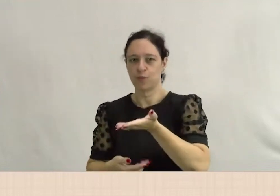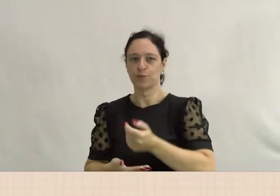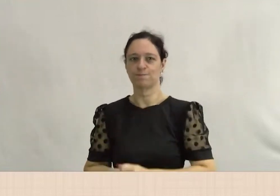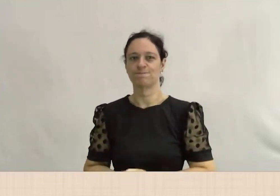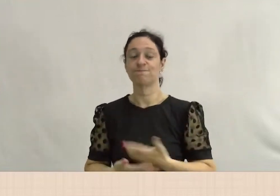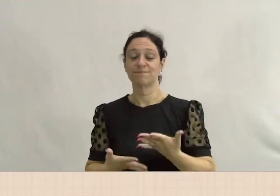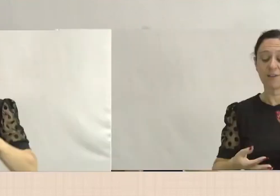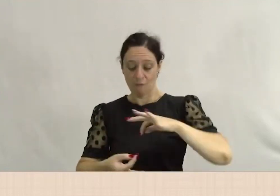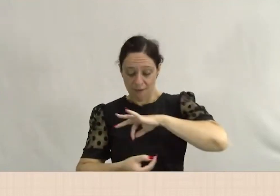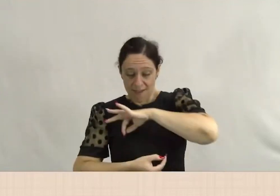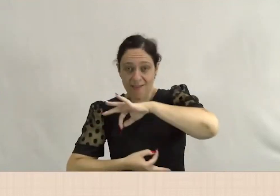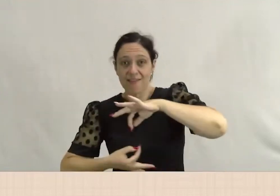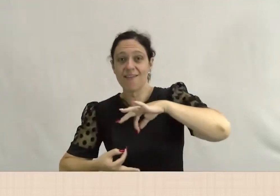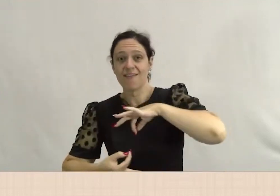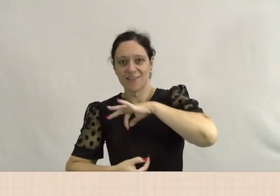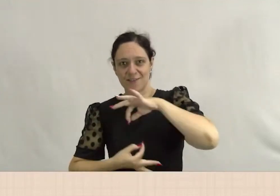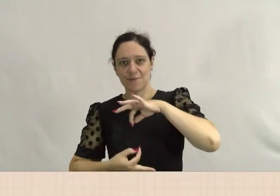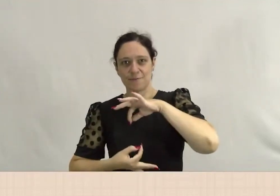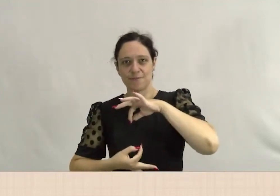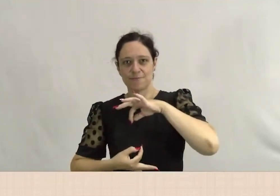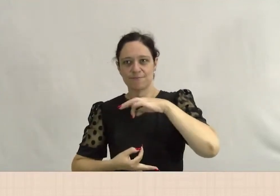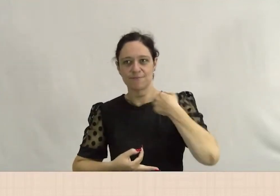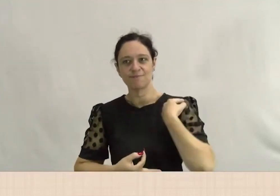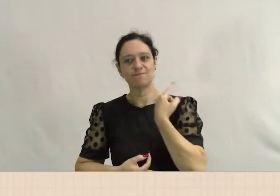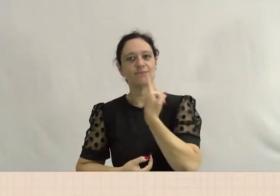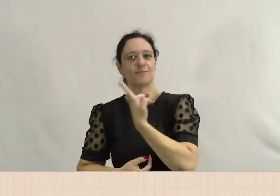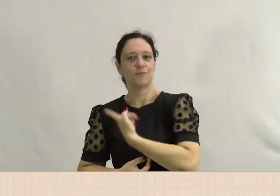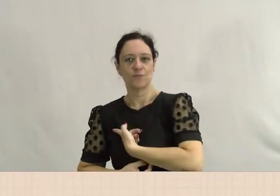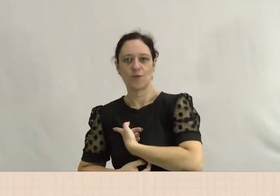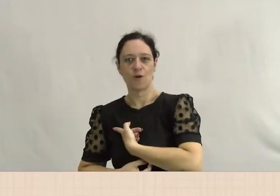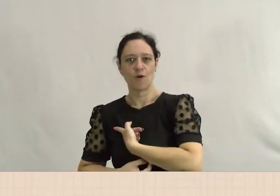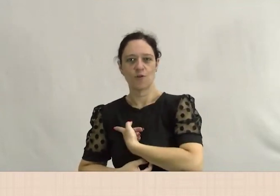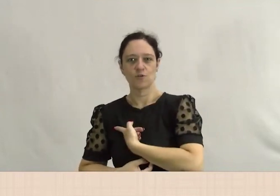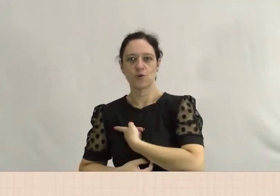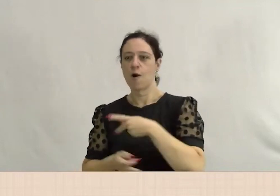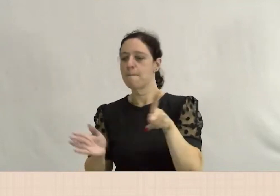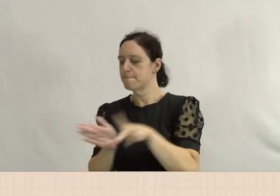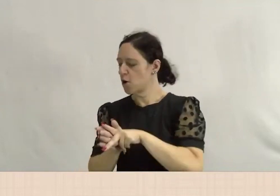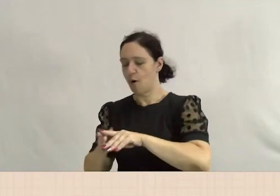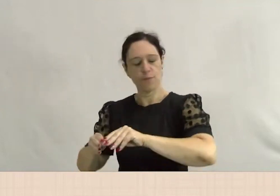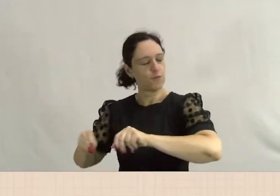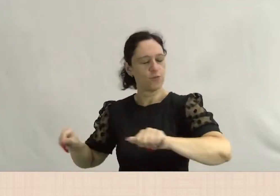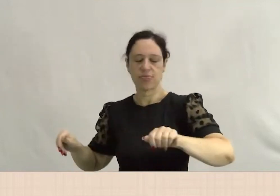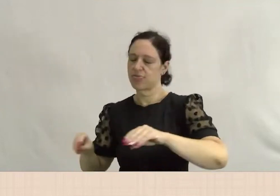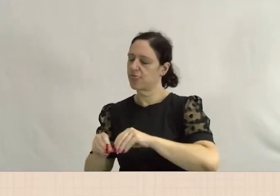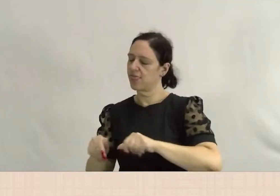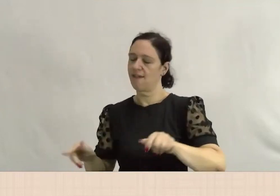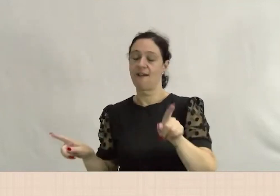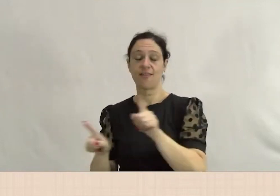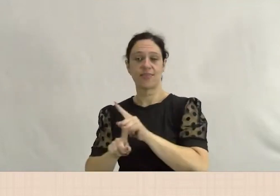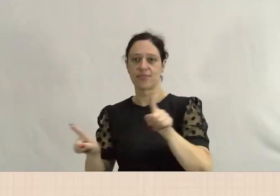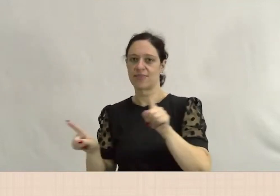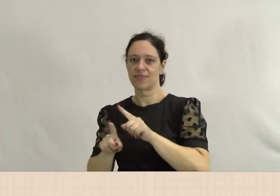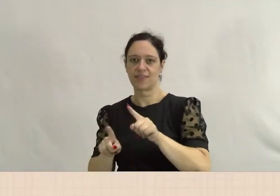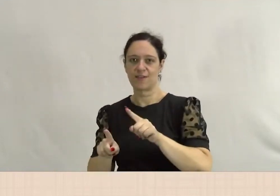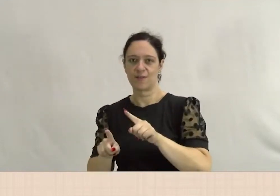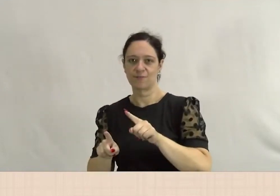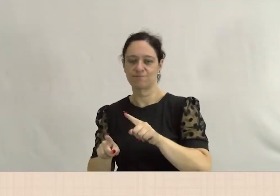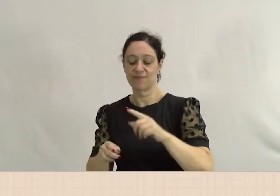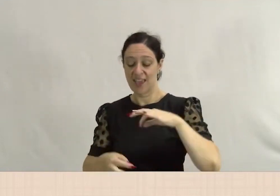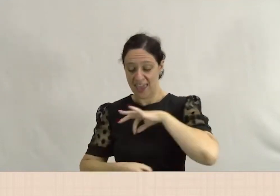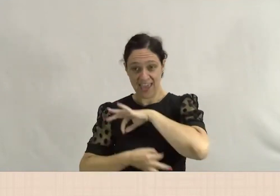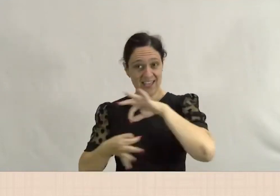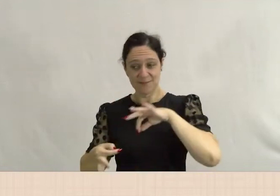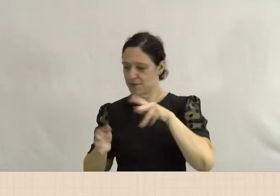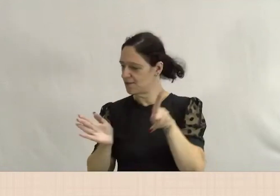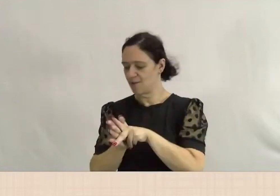nosso espírito não veio do pó da terra. O nosso espírito não pertence